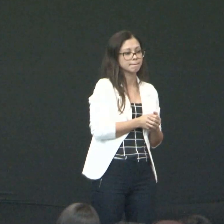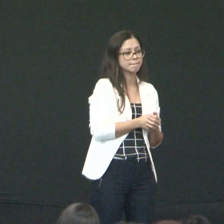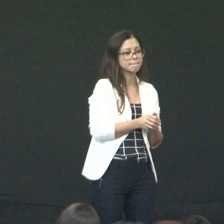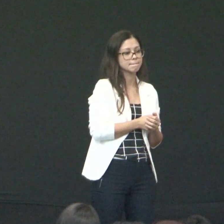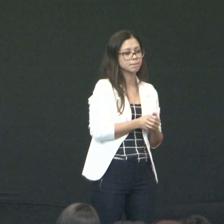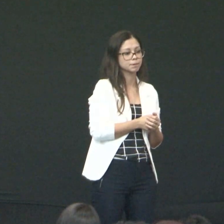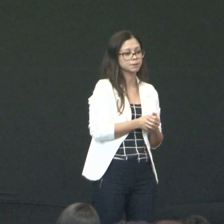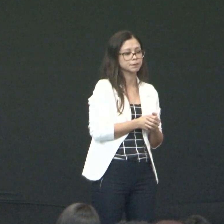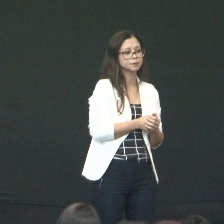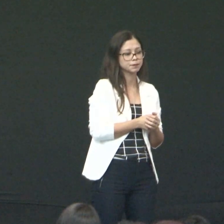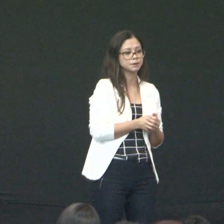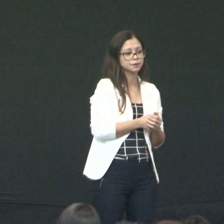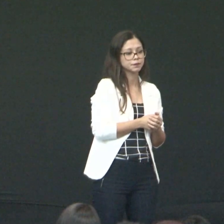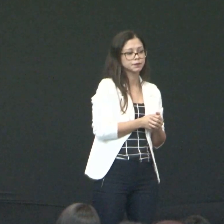culturalmente do processo tradutório.